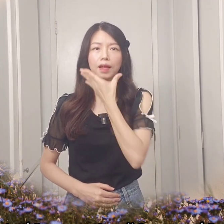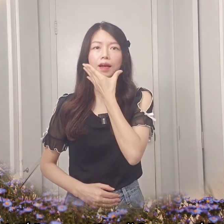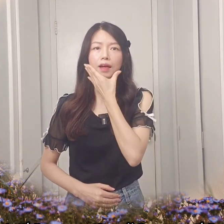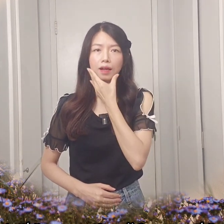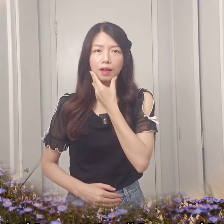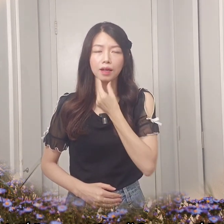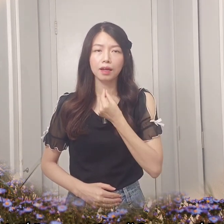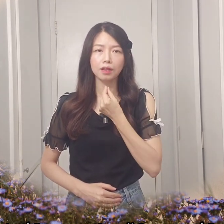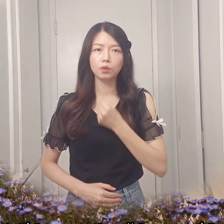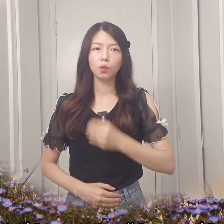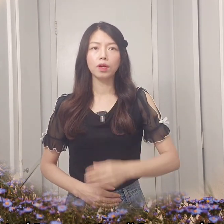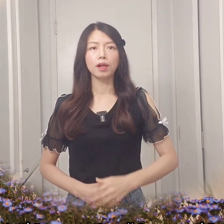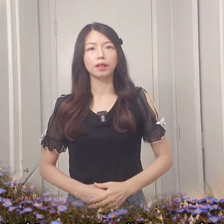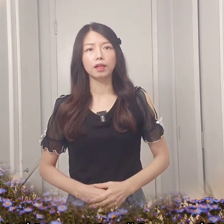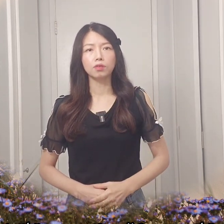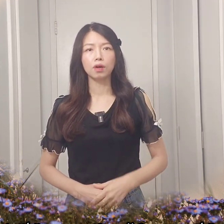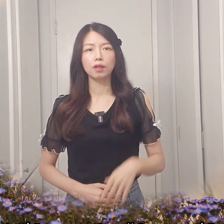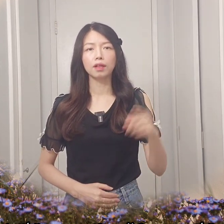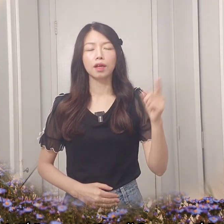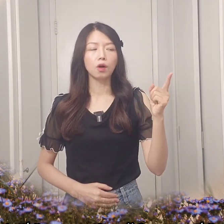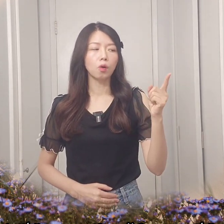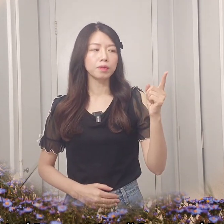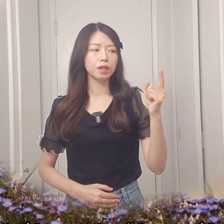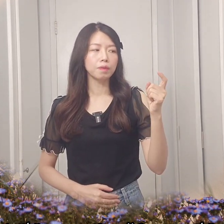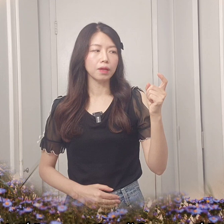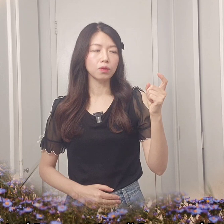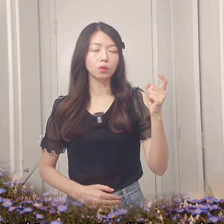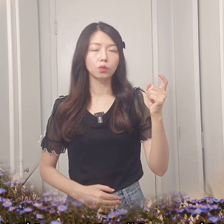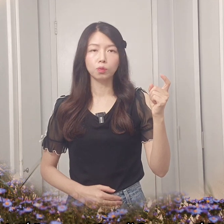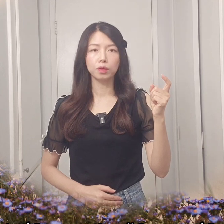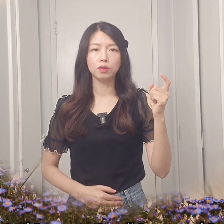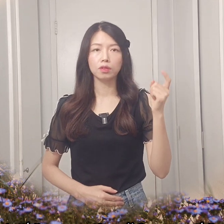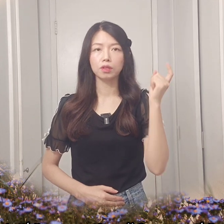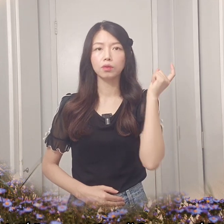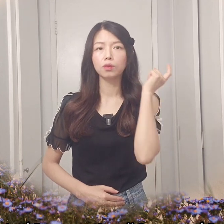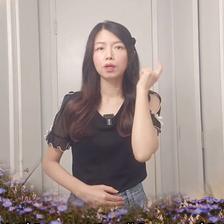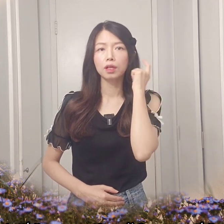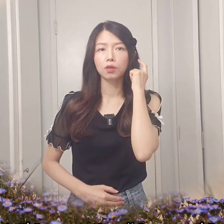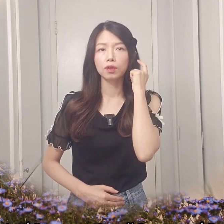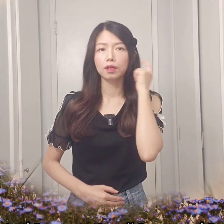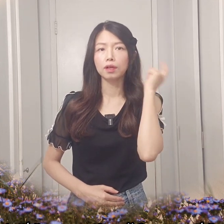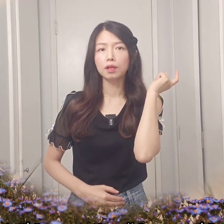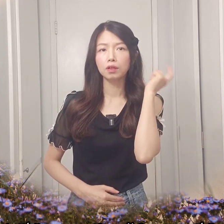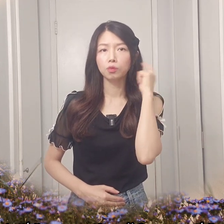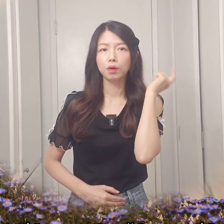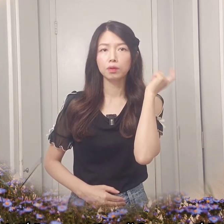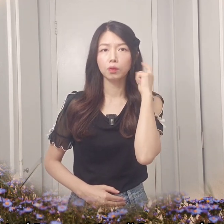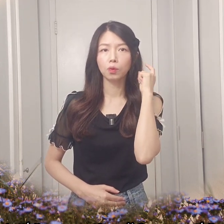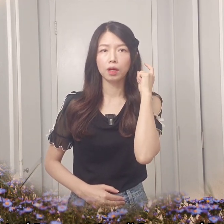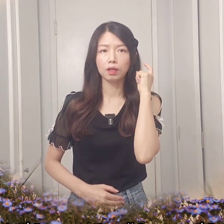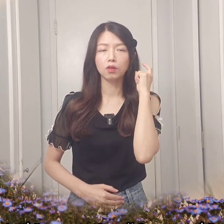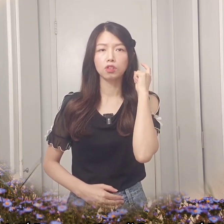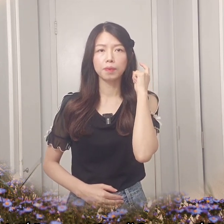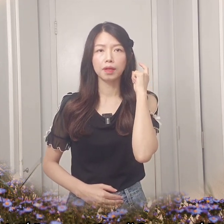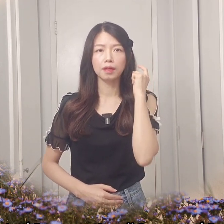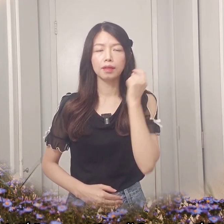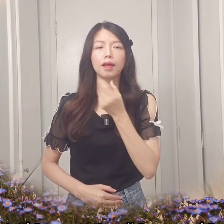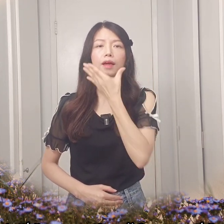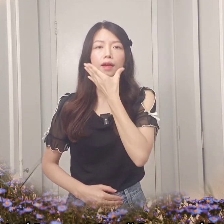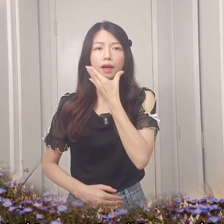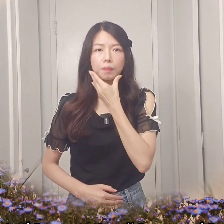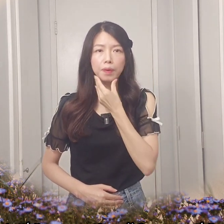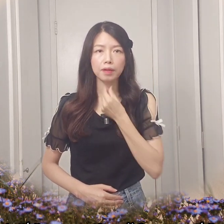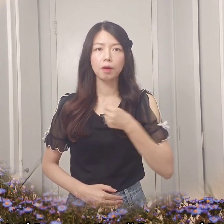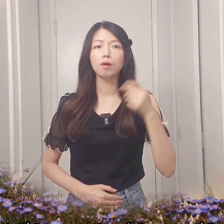수어가 됩니다. 그리고 소리를 나타내는 수어는 검지를 반 정도 구부려 주시고 이 귀를 2번 정도 가리켜 주시면